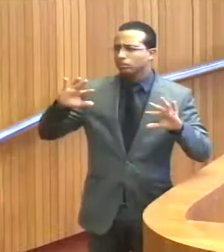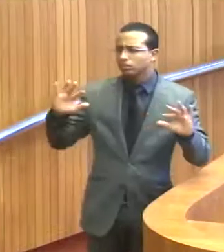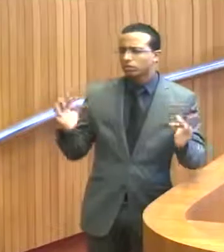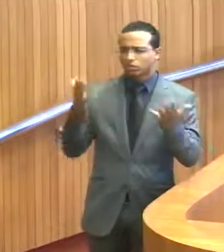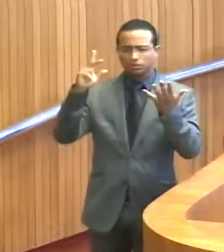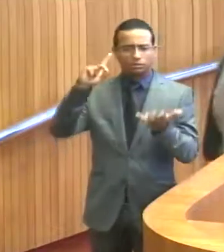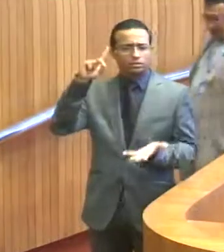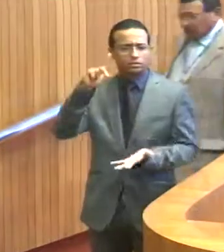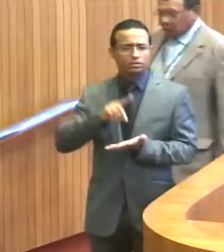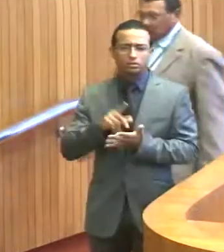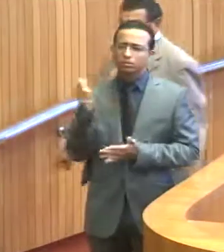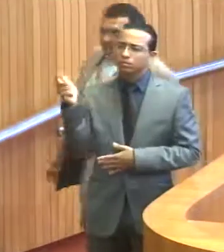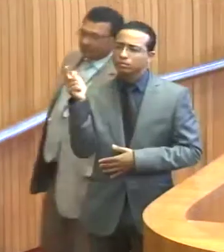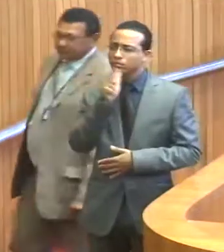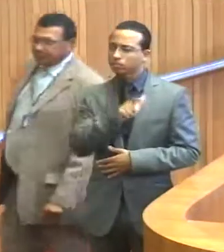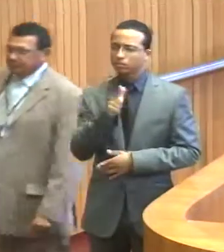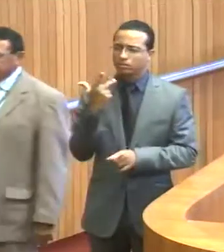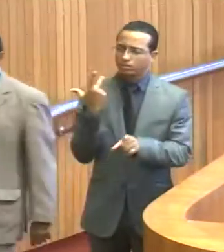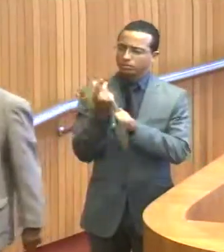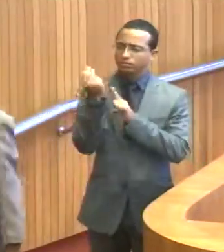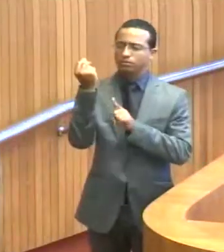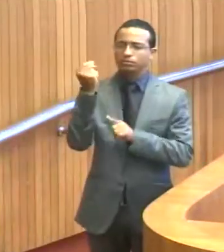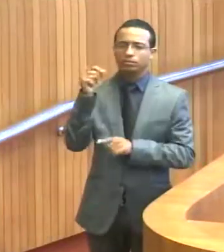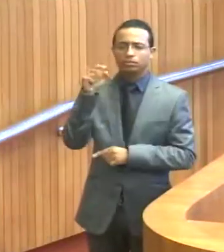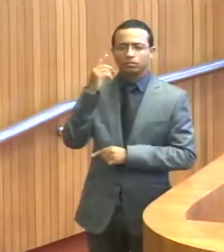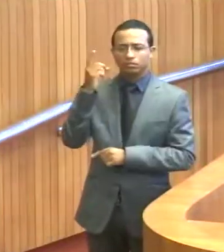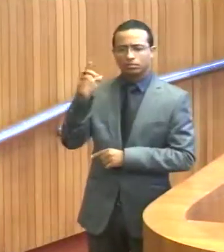comemoravam, na verdade, a vitória de Dr. Jackson Lago.